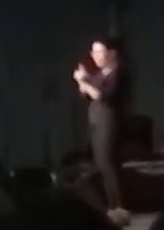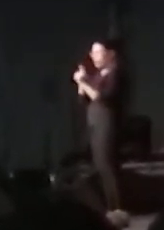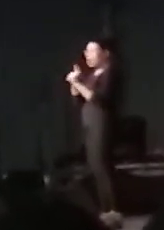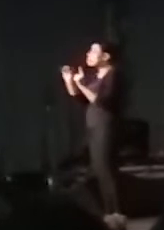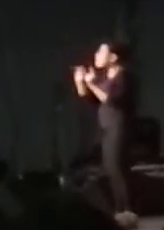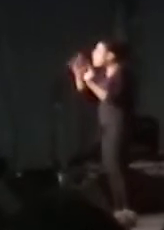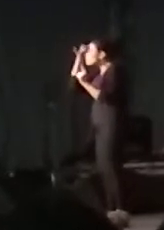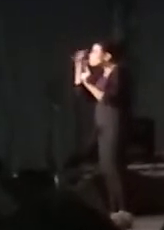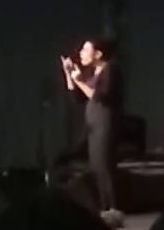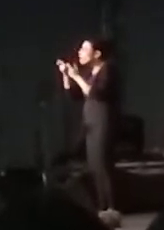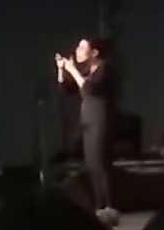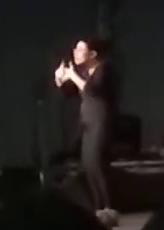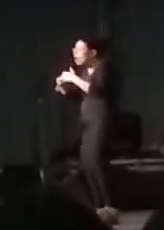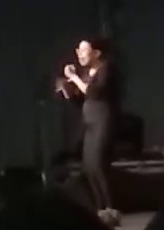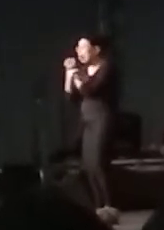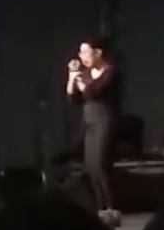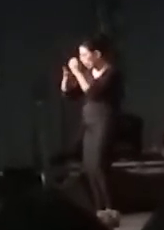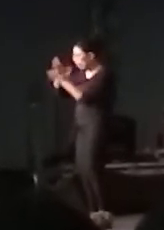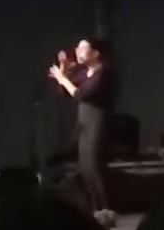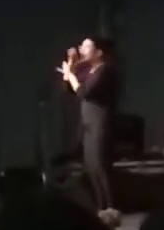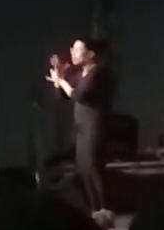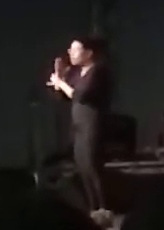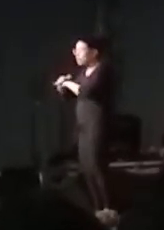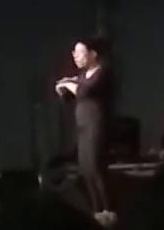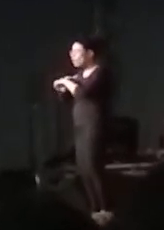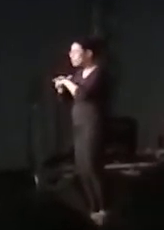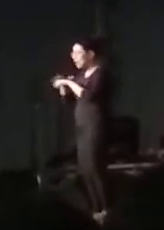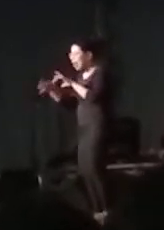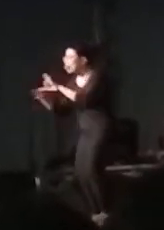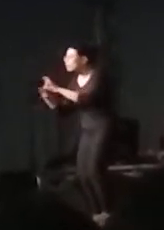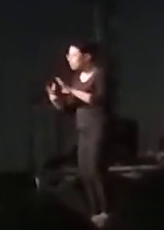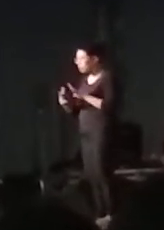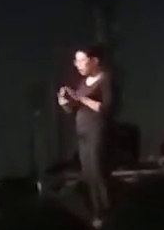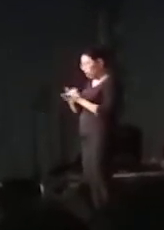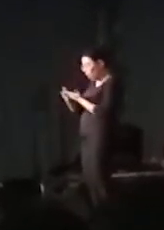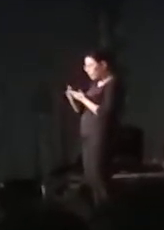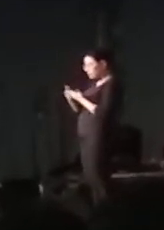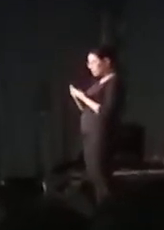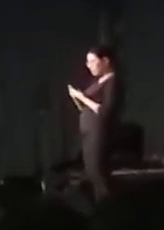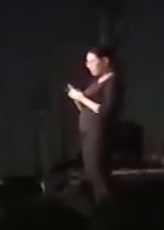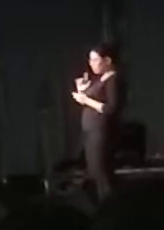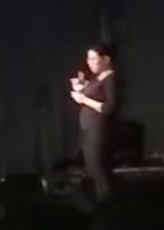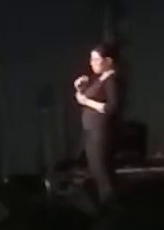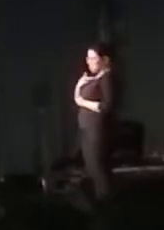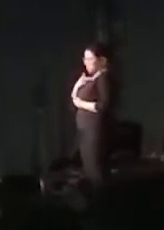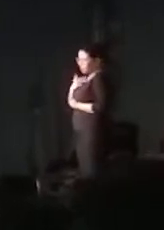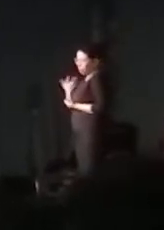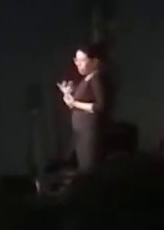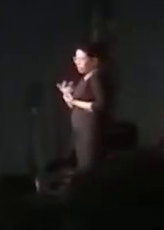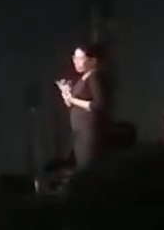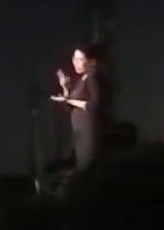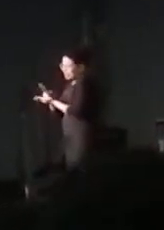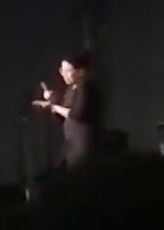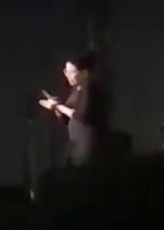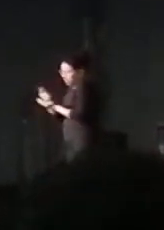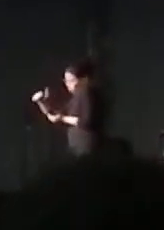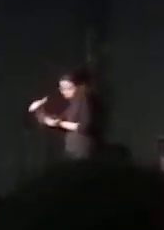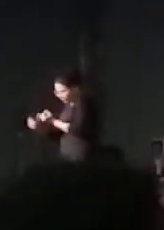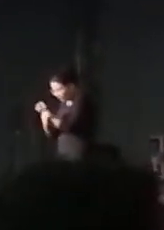ninguém fala de algema, tá? Não dá pra algemar. Vamos conversar, eu vou te pôr uma algema e a gente começa? Então é sem algema.